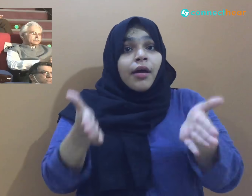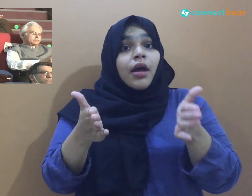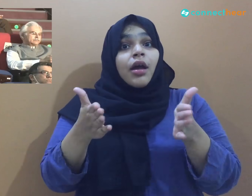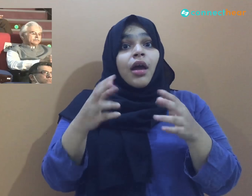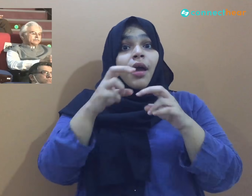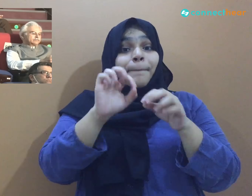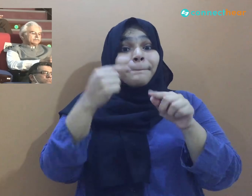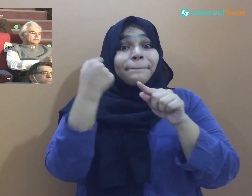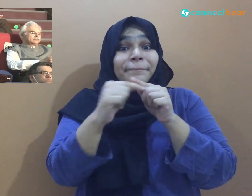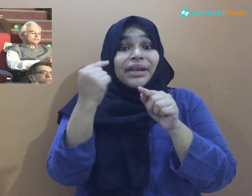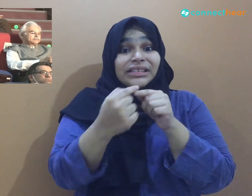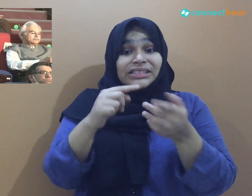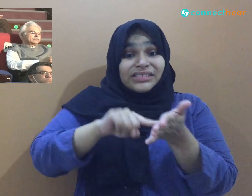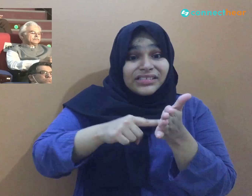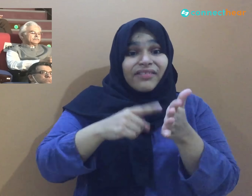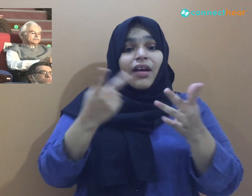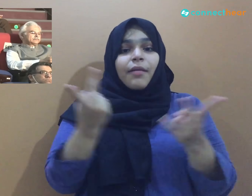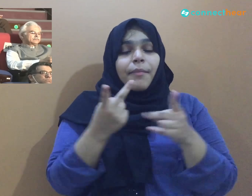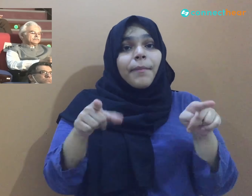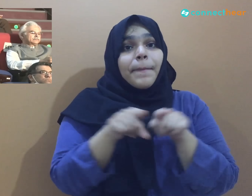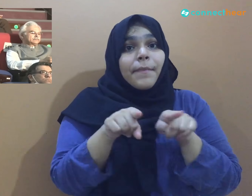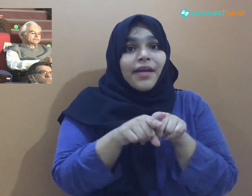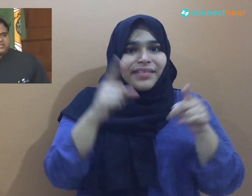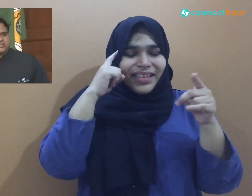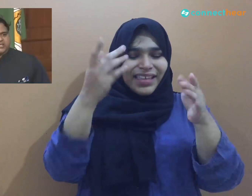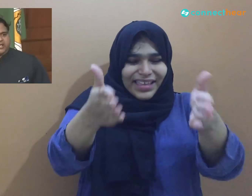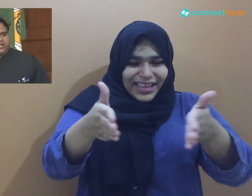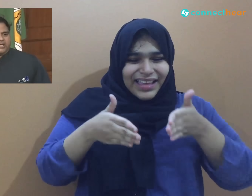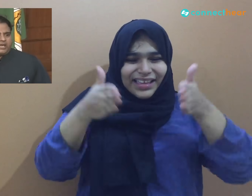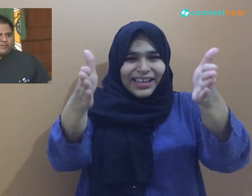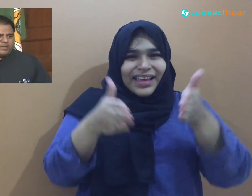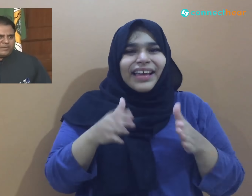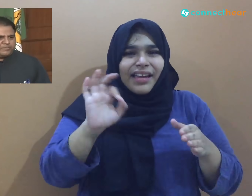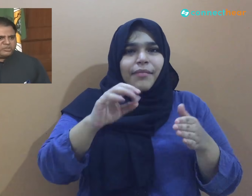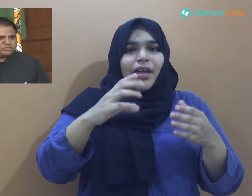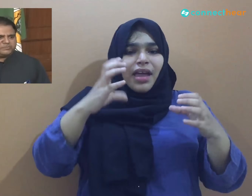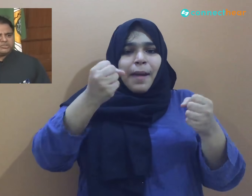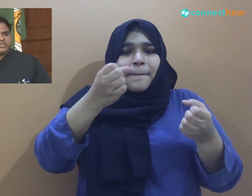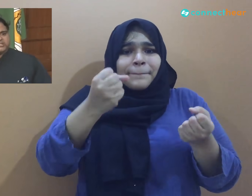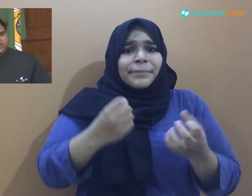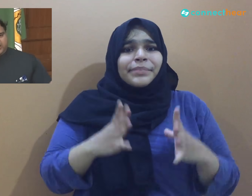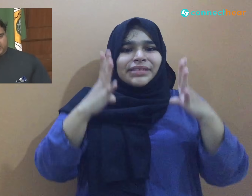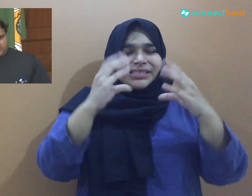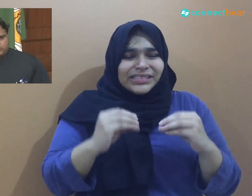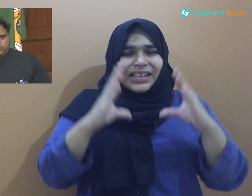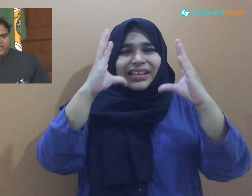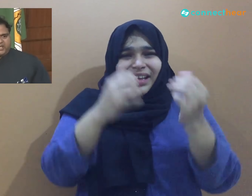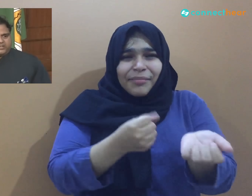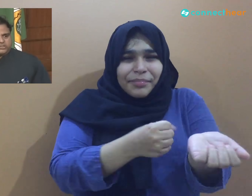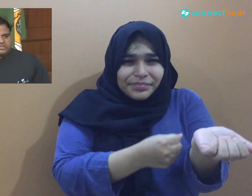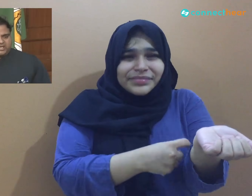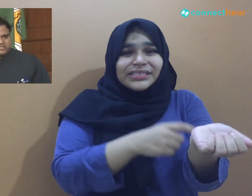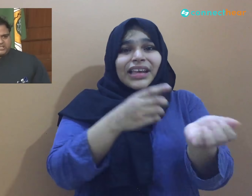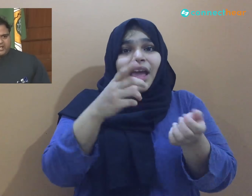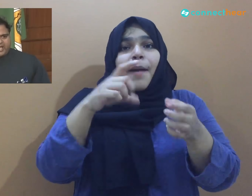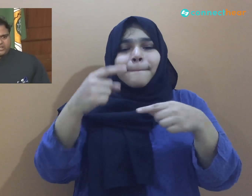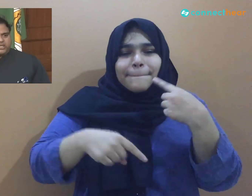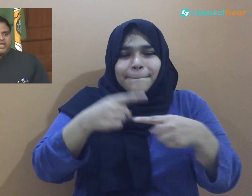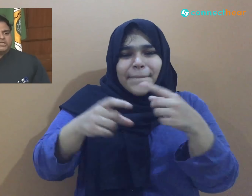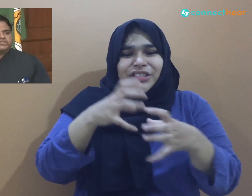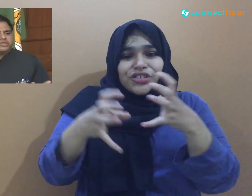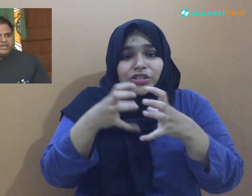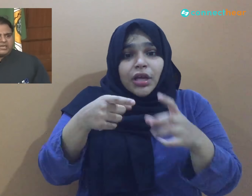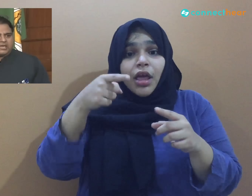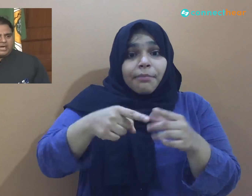ڈیوائسز کی. یہ سر جیسے جو ہماری وینٹیلیٹرز ہیں یا ہماری بلڈ پریشر مشینز ہیں یا جو باقی جو ساری چیزیں ہیں, ایکچولی